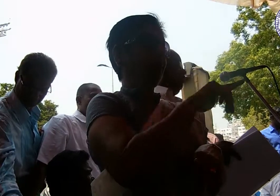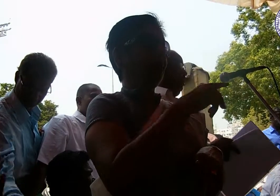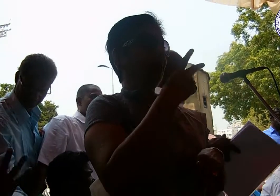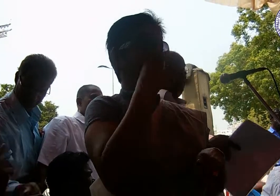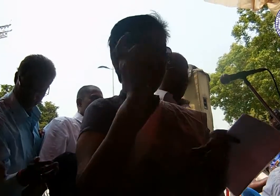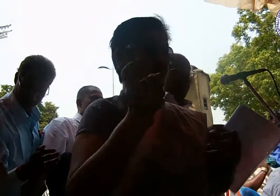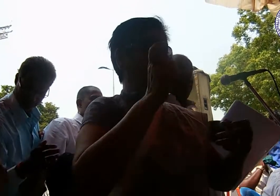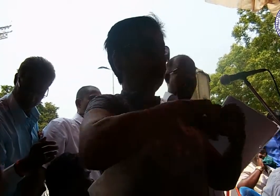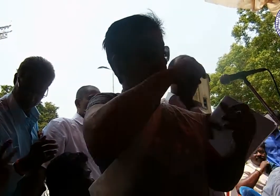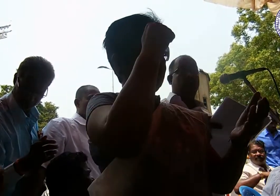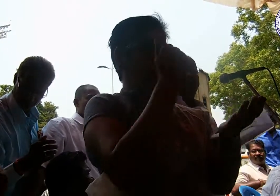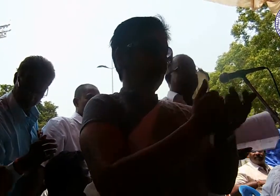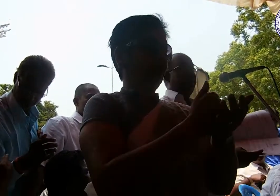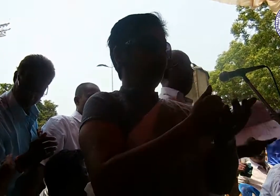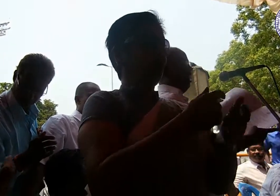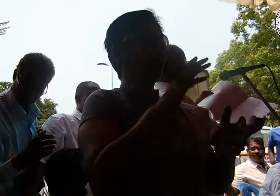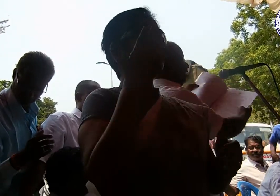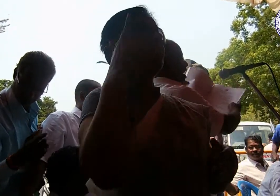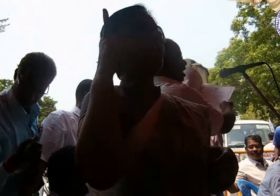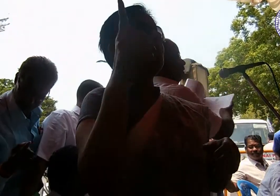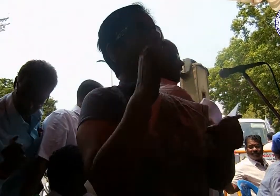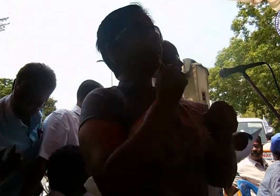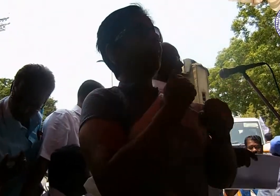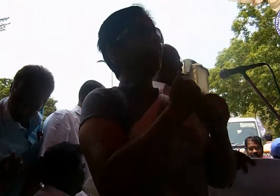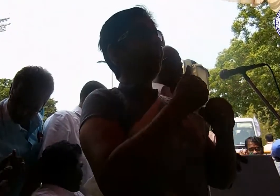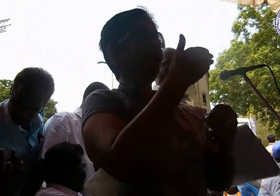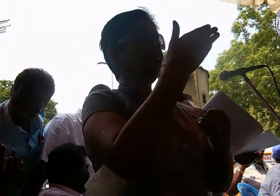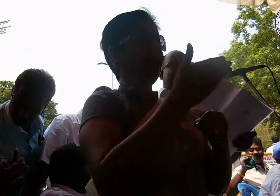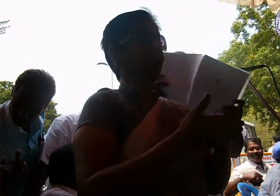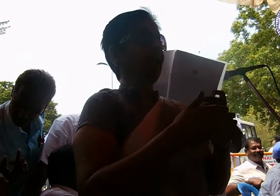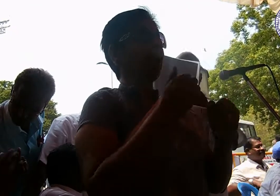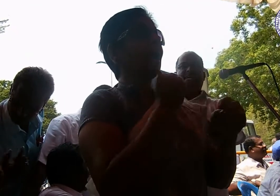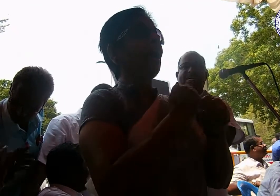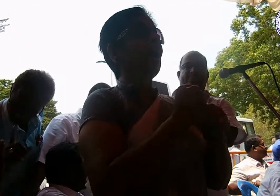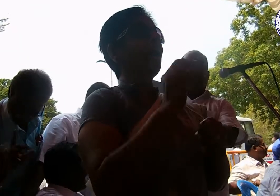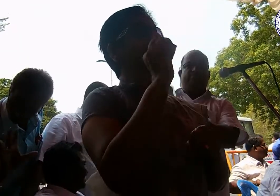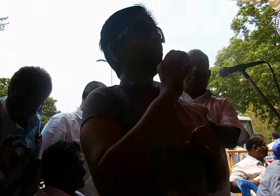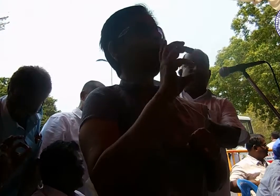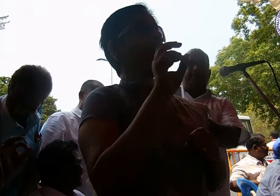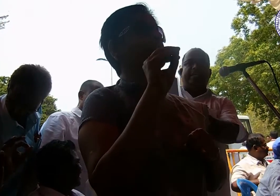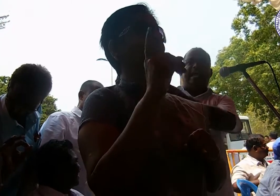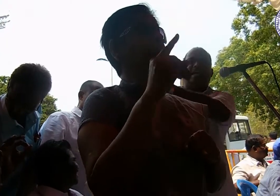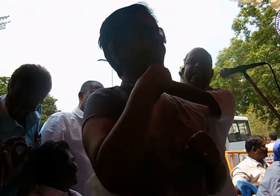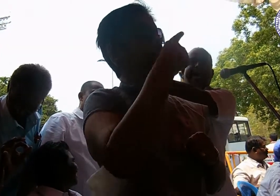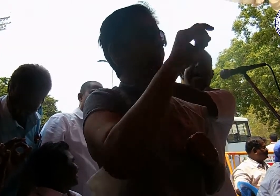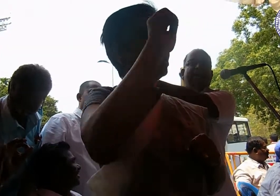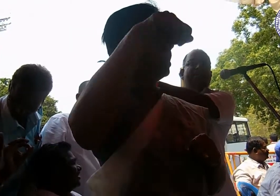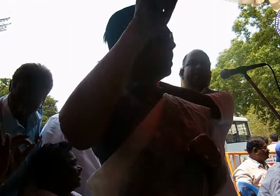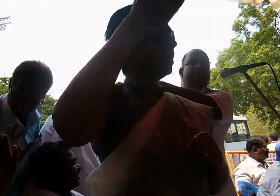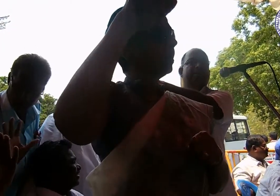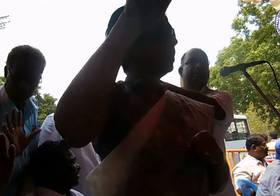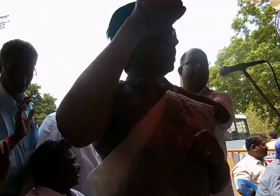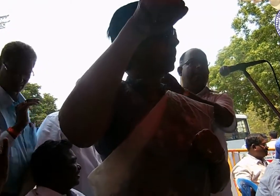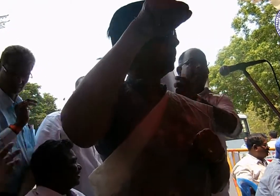நிரப்பணும்னு நான் சொல்லல தமிழ்நாட்டு அரசாங்கத்துடைய அரசாணை இருக்கு இருக்கா இல்லையா